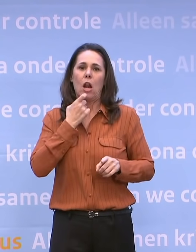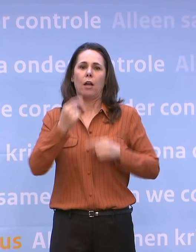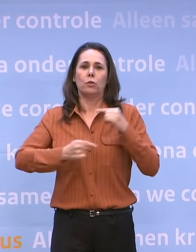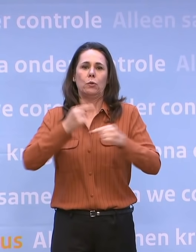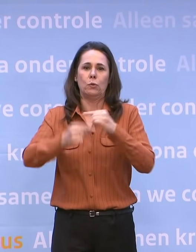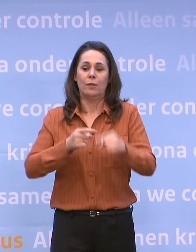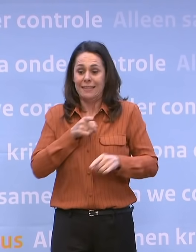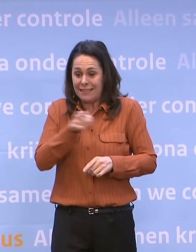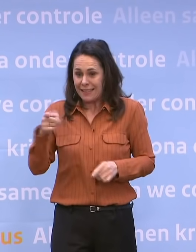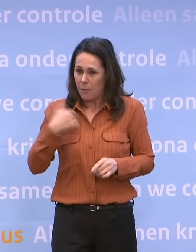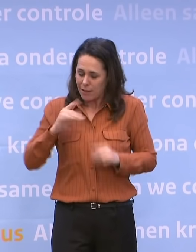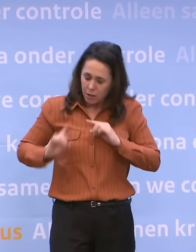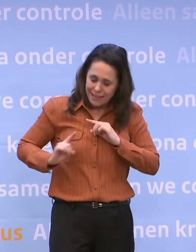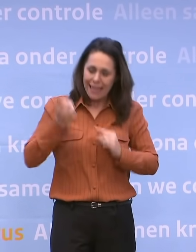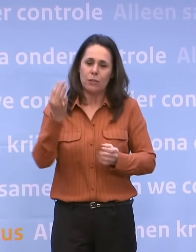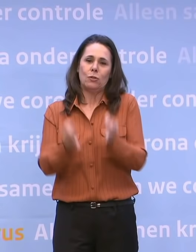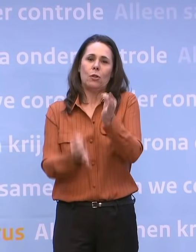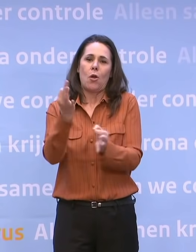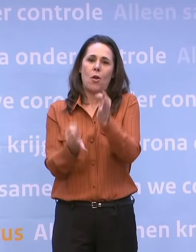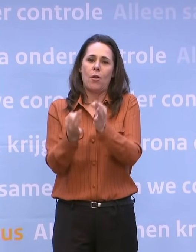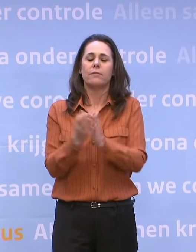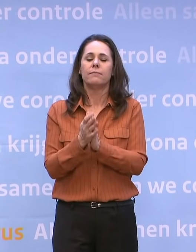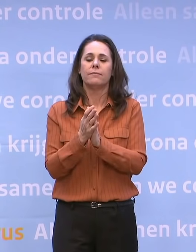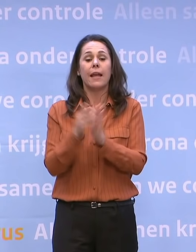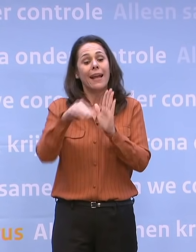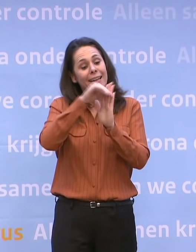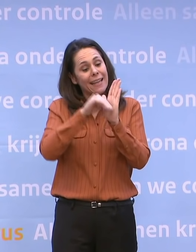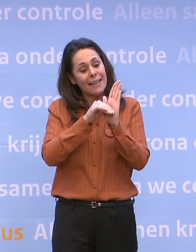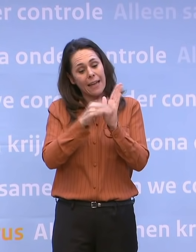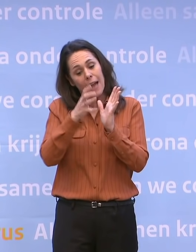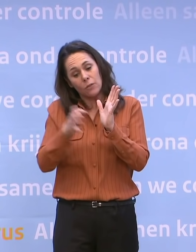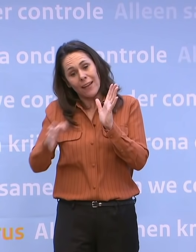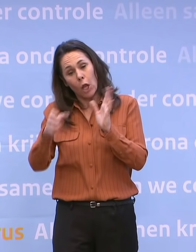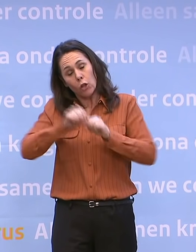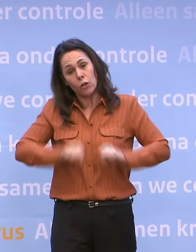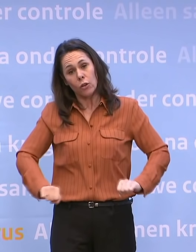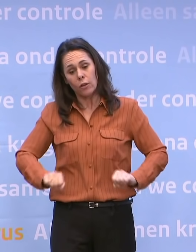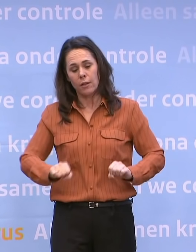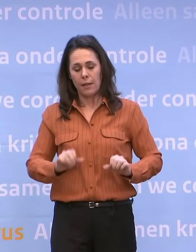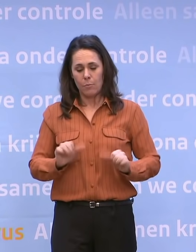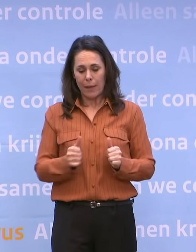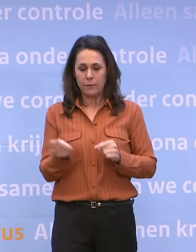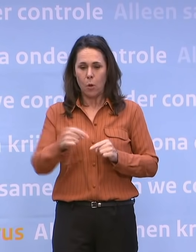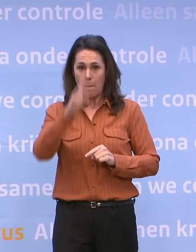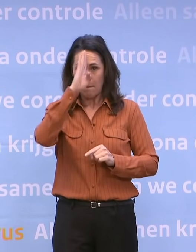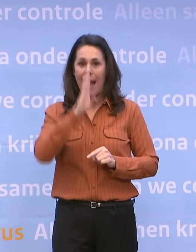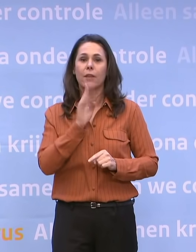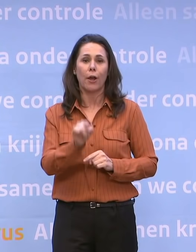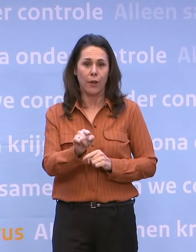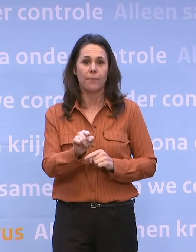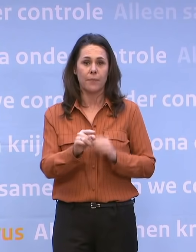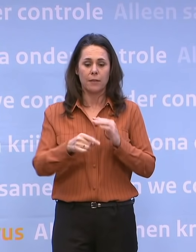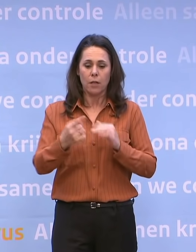moeten we als eerste testen. Dat gaan we heel precies uitwerken in de richtlijn komende dagen. Gaat van start vanaf aanstaande maandag. En dan gaan we telkens